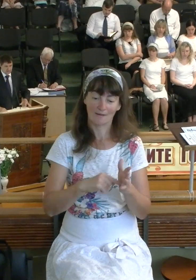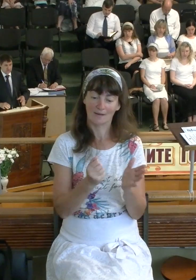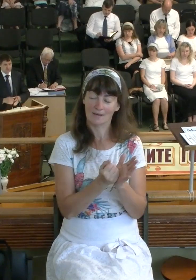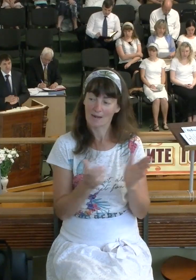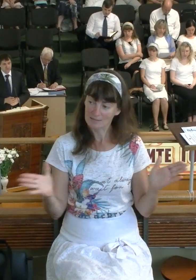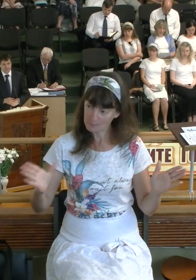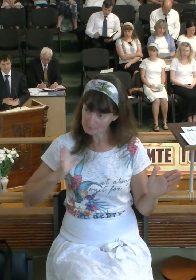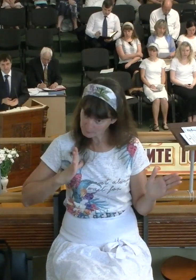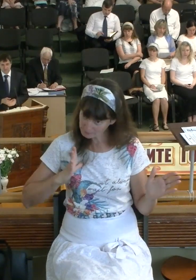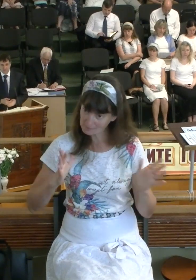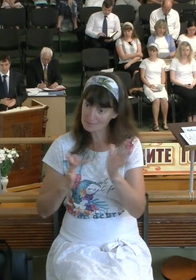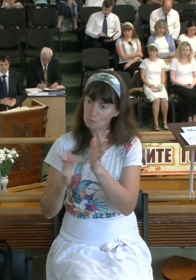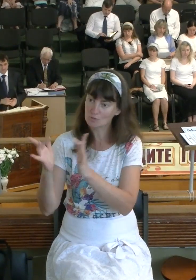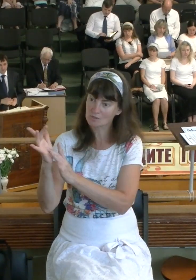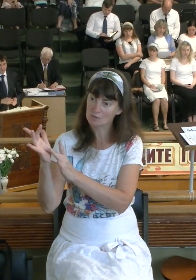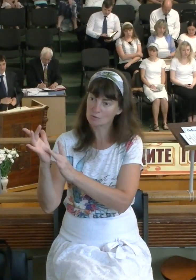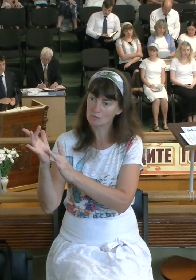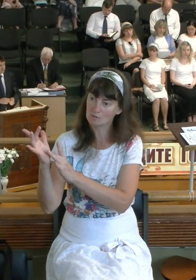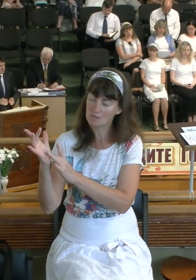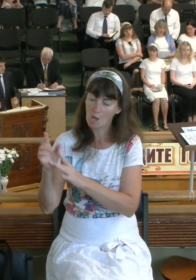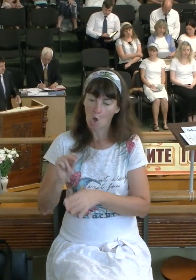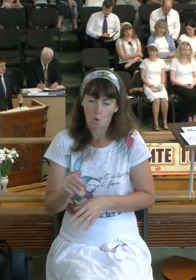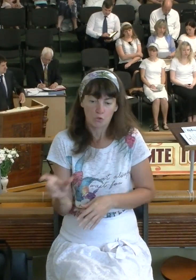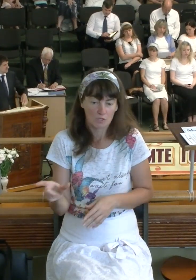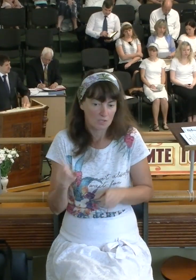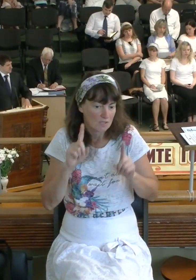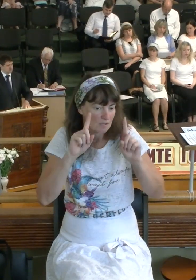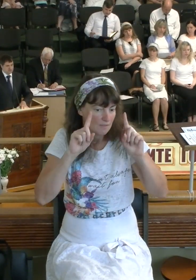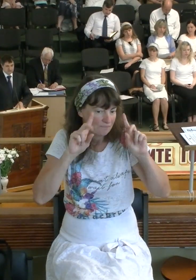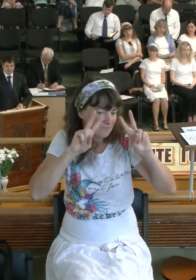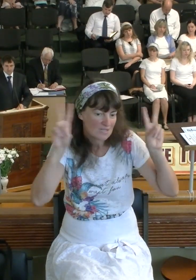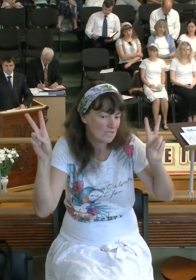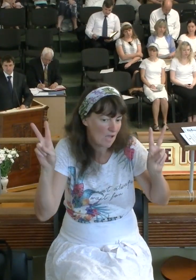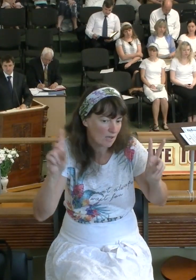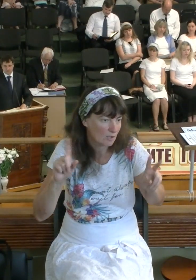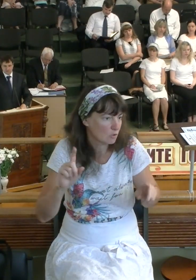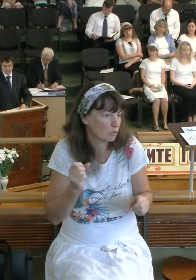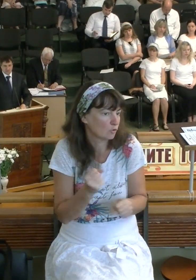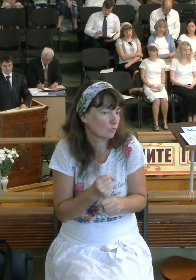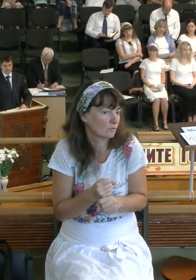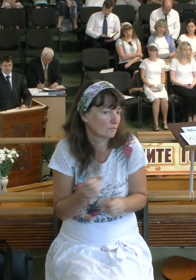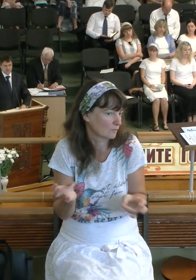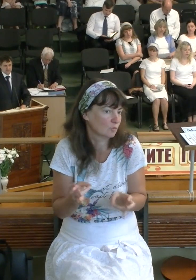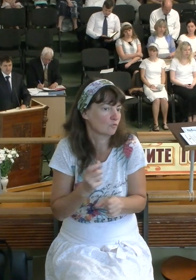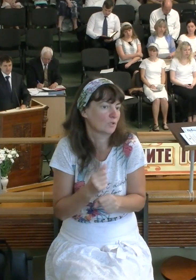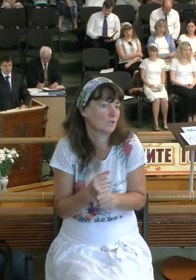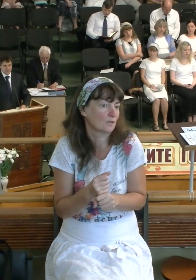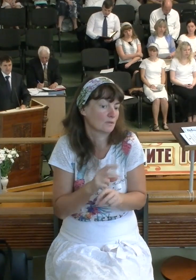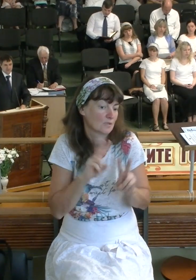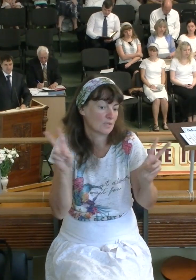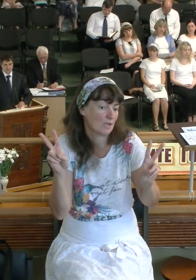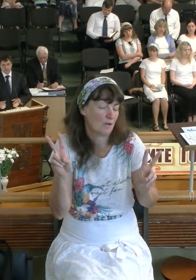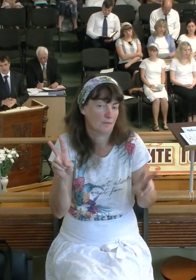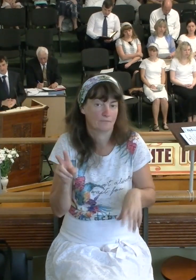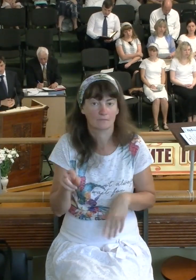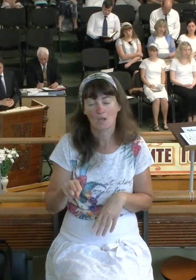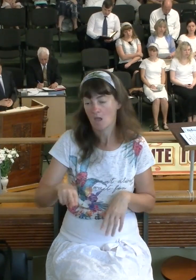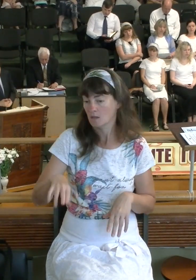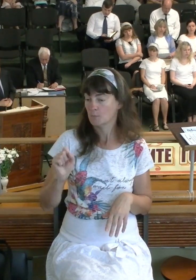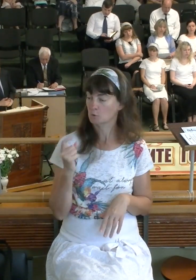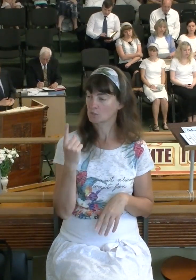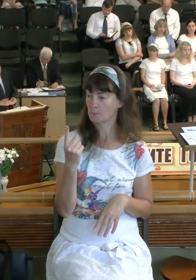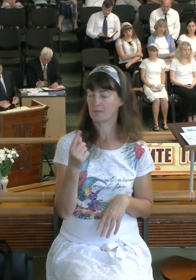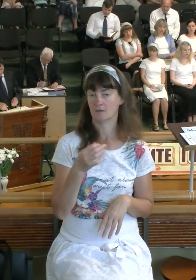они не знали, что дальше делать, Петр говорит опять, иду ловить рыбу, он опять, знаете, толкает других